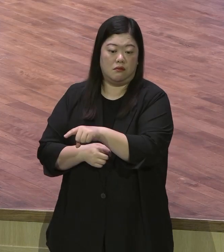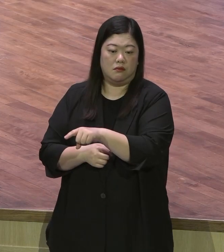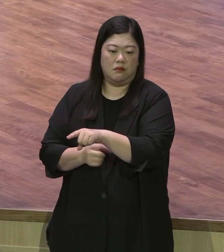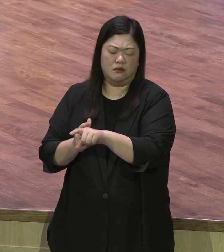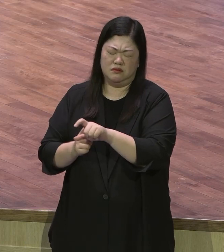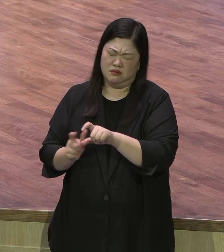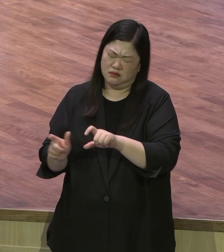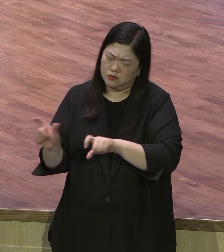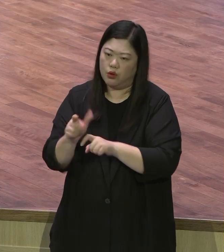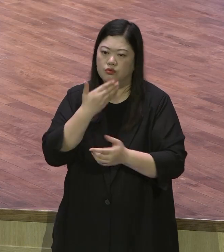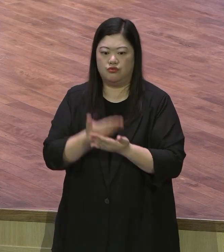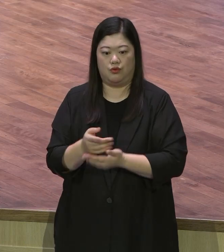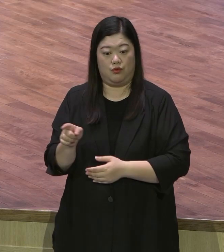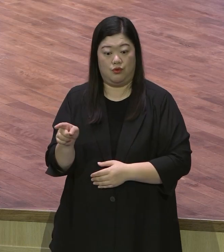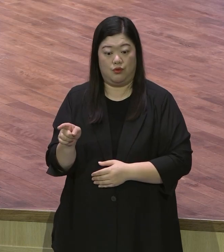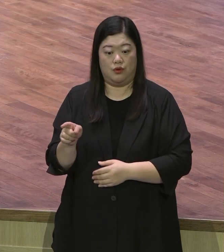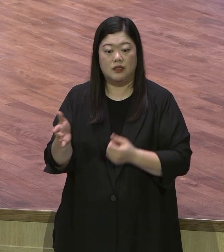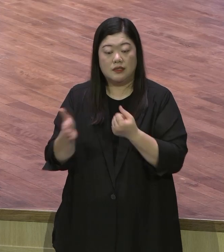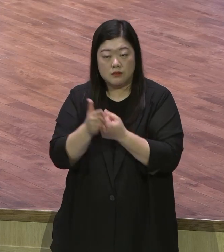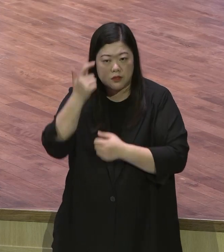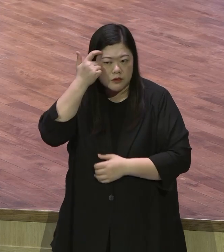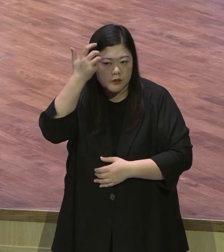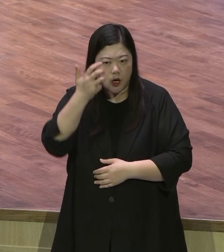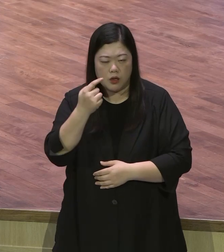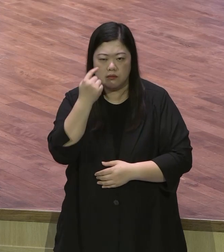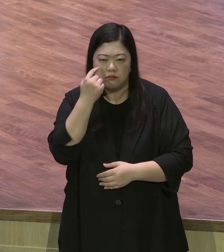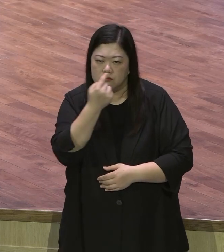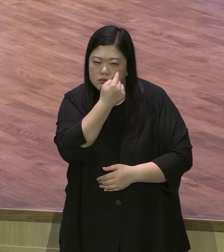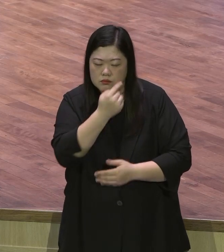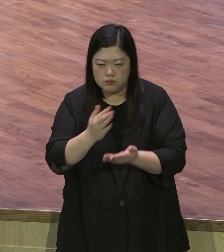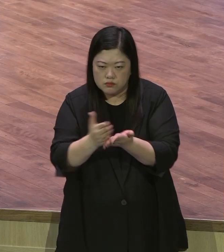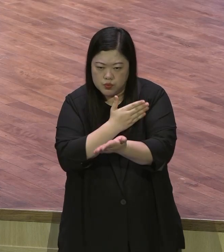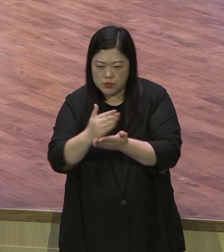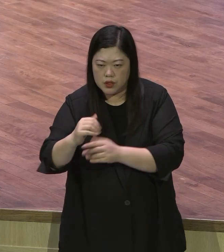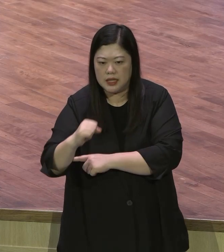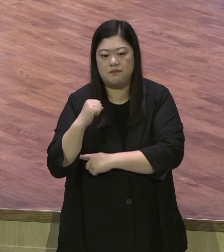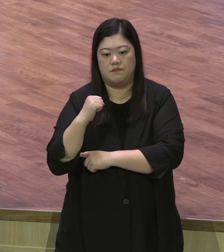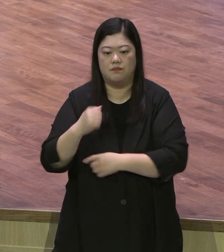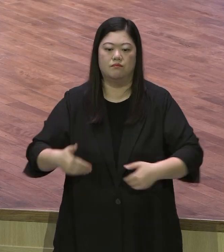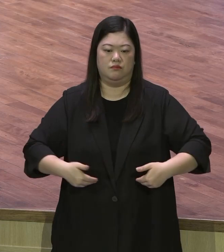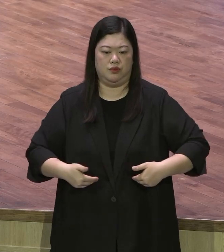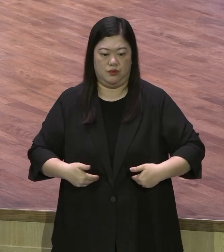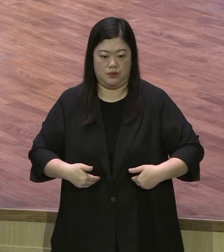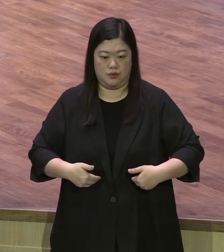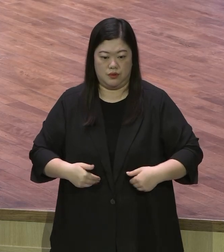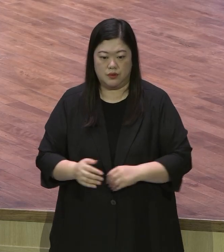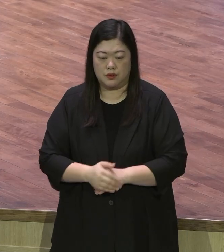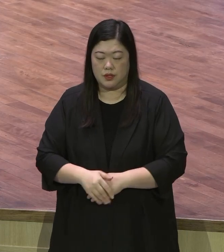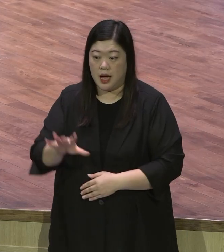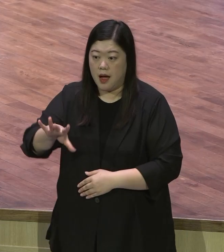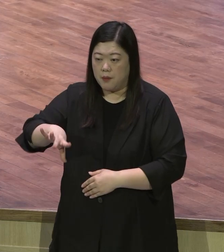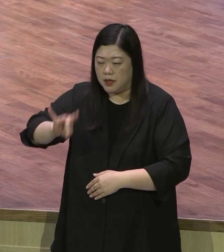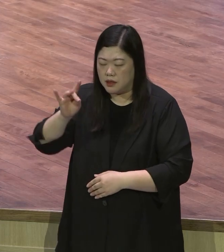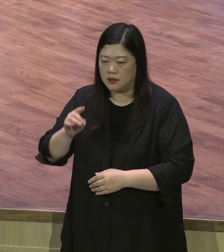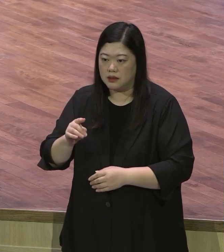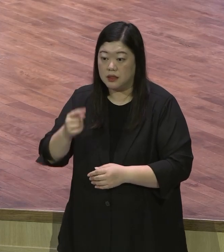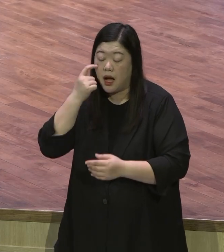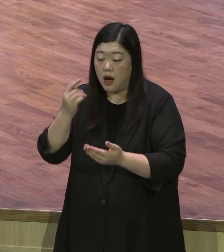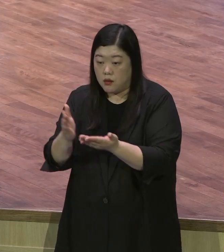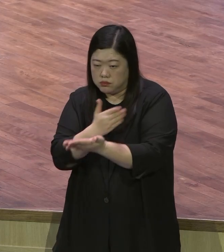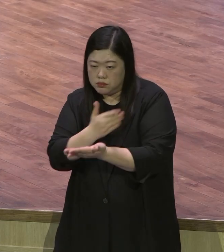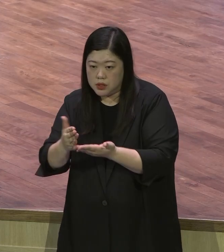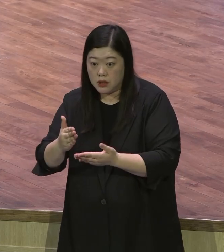갖추는 그것이 뭐예요? 분별력 있는 삶이에요. 탁탁탁탁 개혁 갱신 새롭게 탁탁 버리고 탁탁 버리고 새롭게